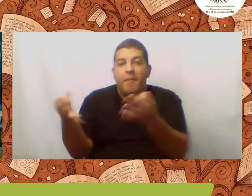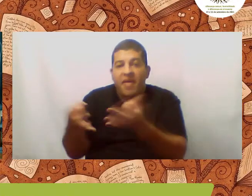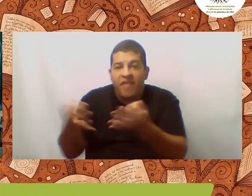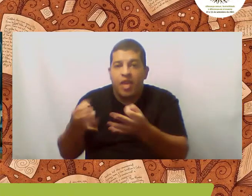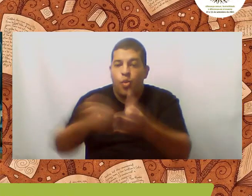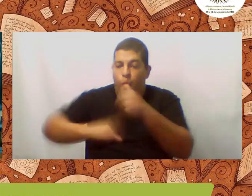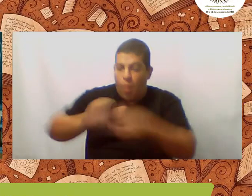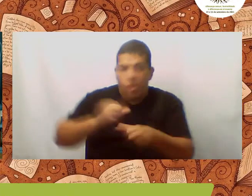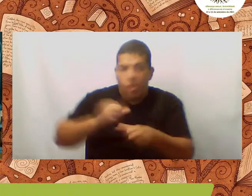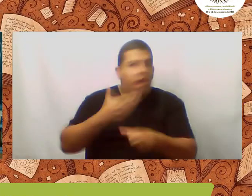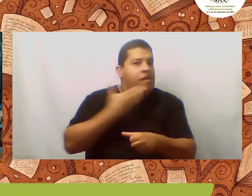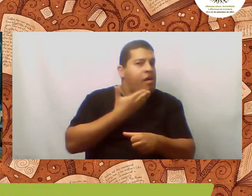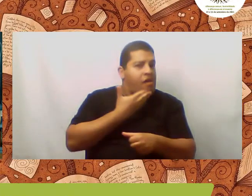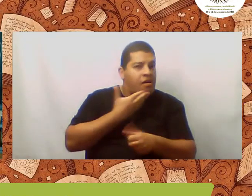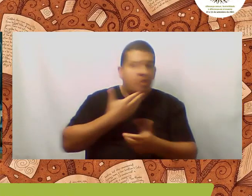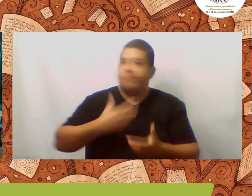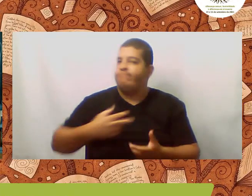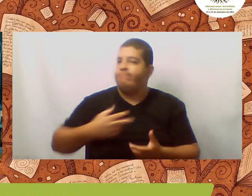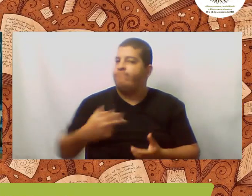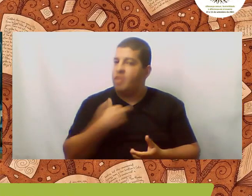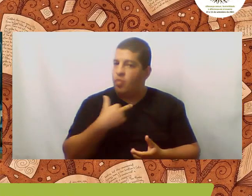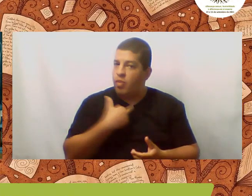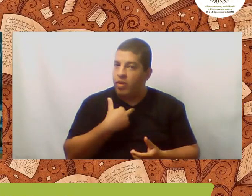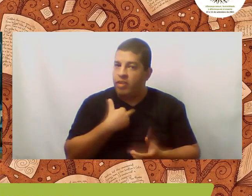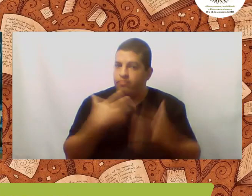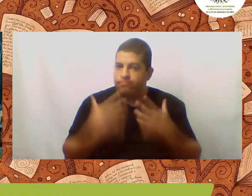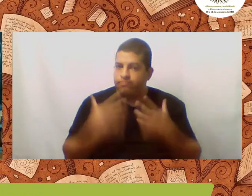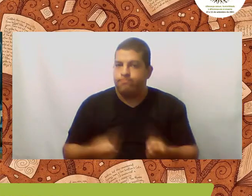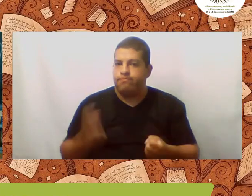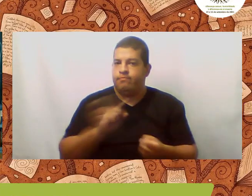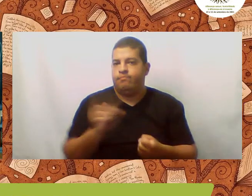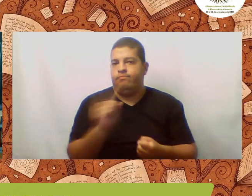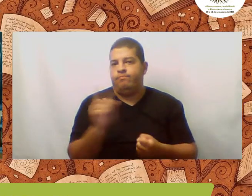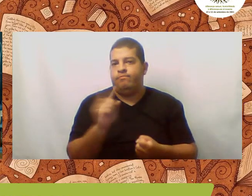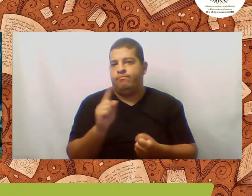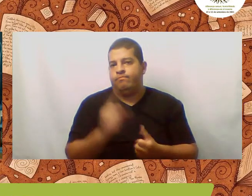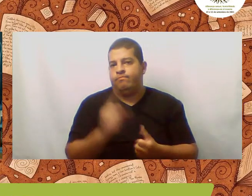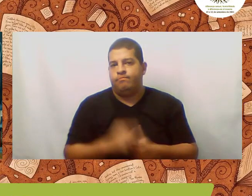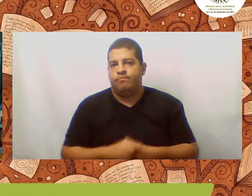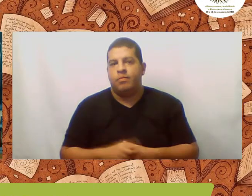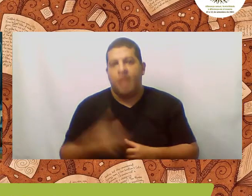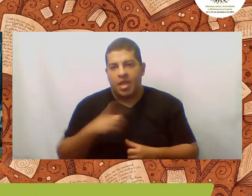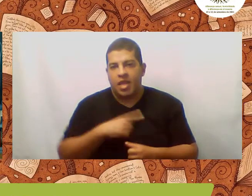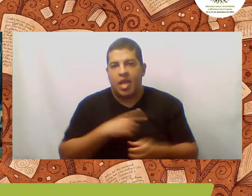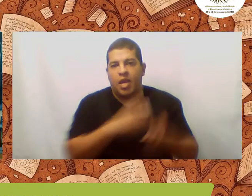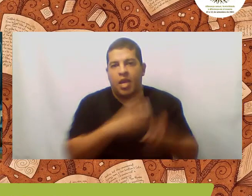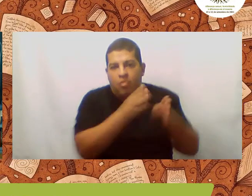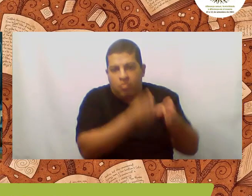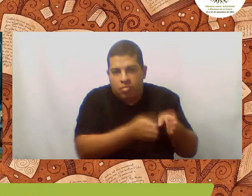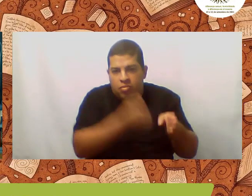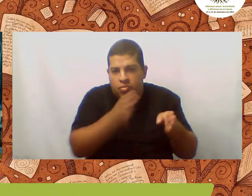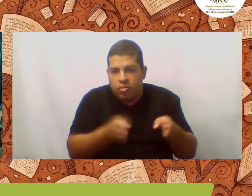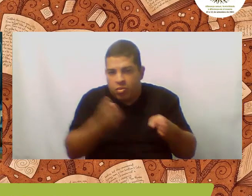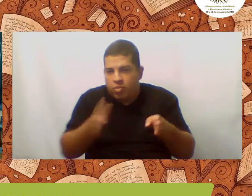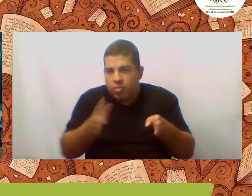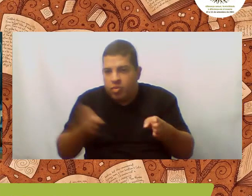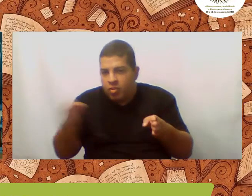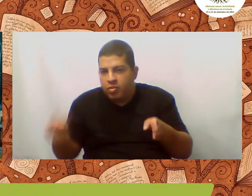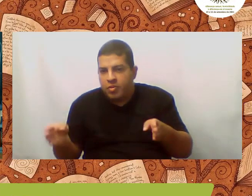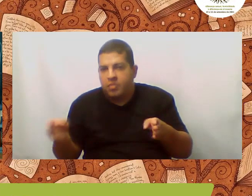cosmologia antiga, né, marcada numa certa ordem do cosmos, né?